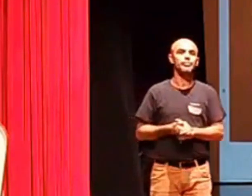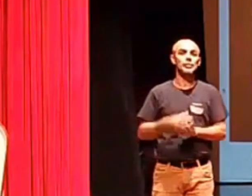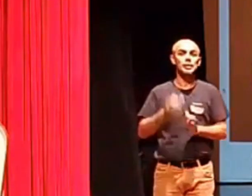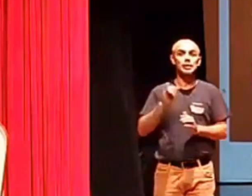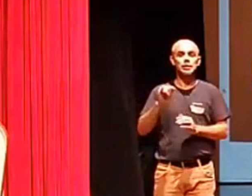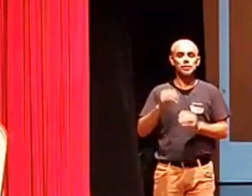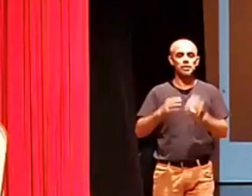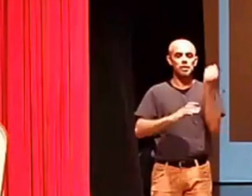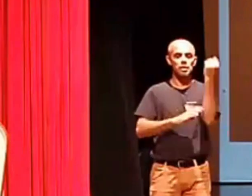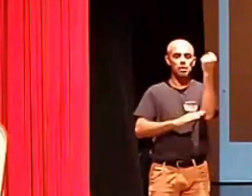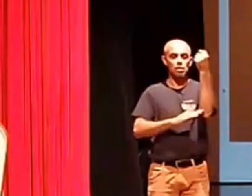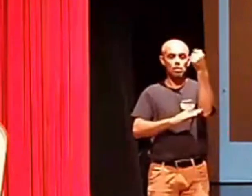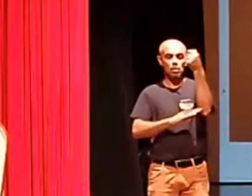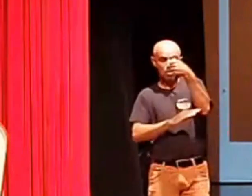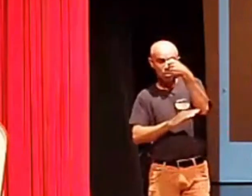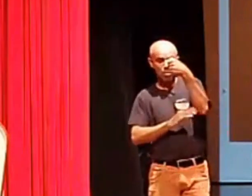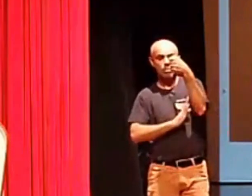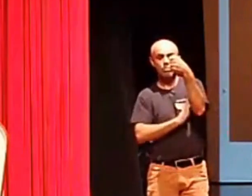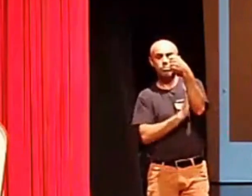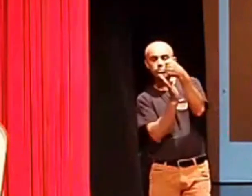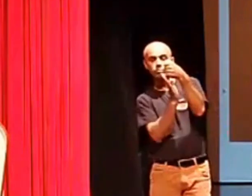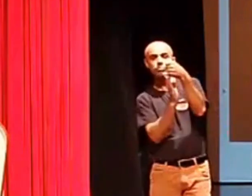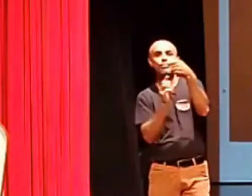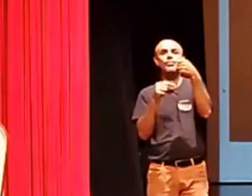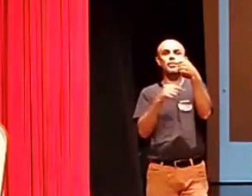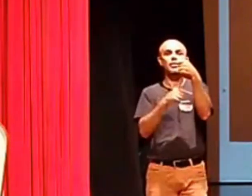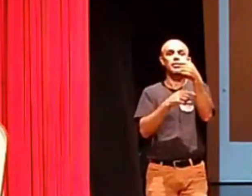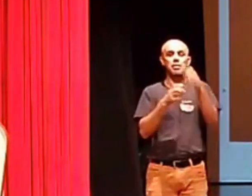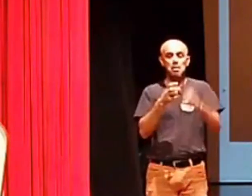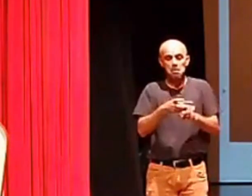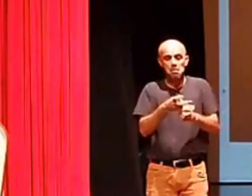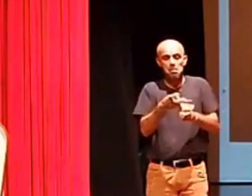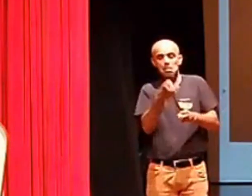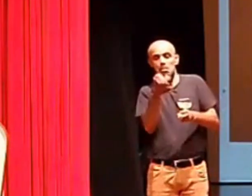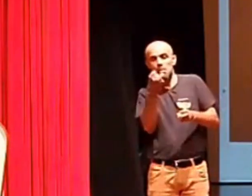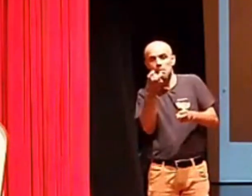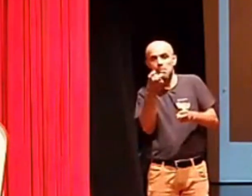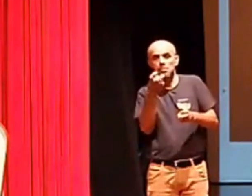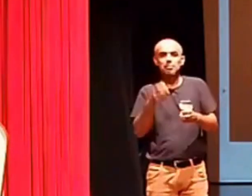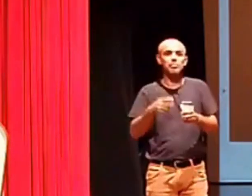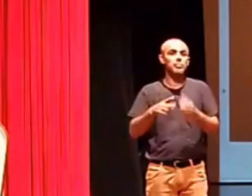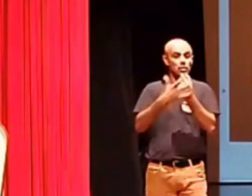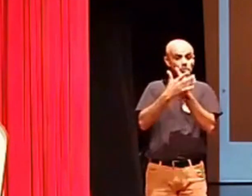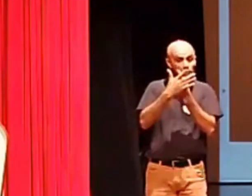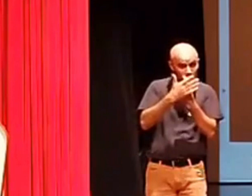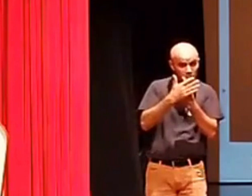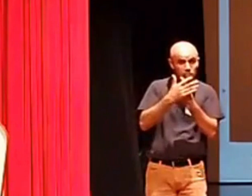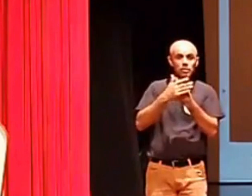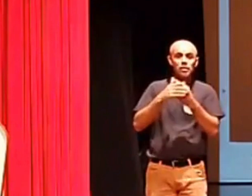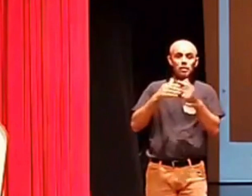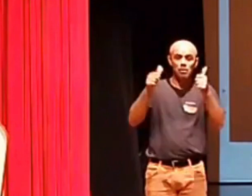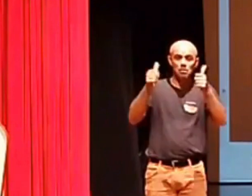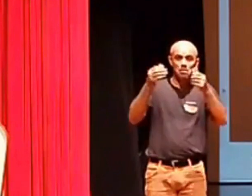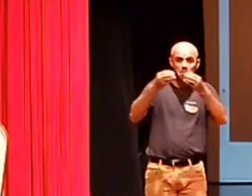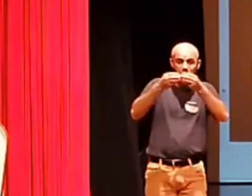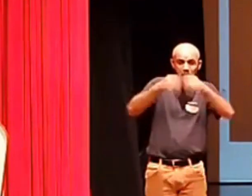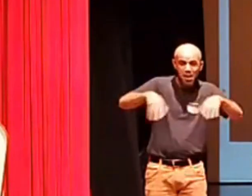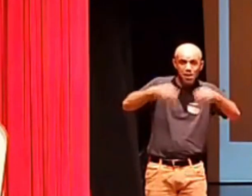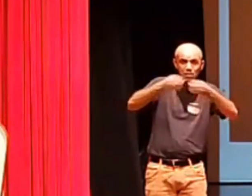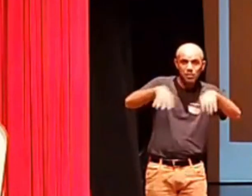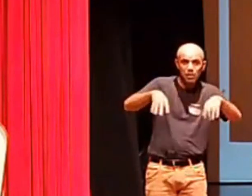a curva, maior a chance do paciente progredir. E quanto menor a idade